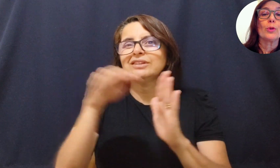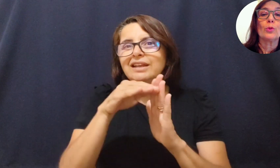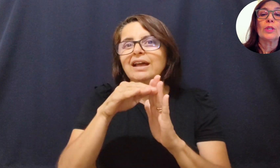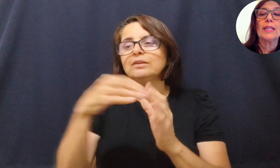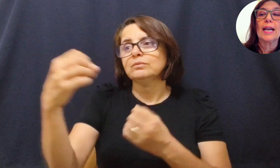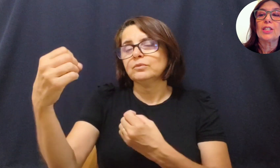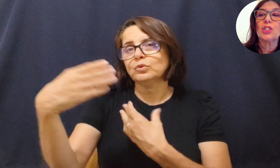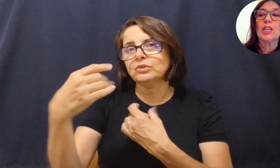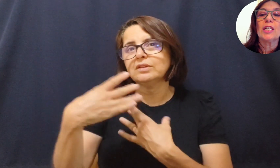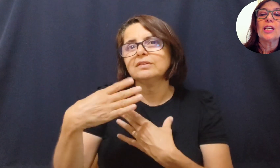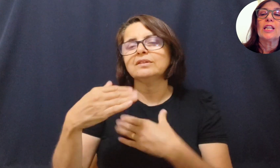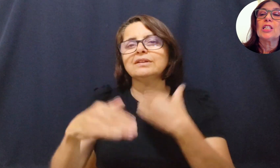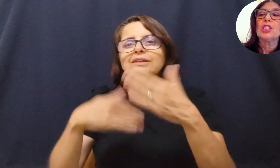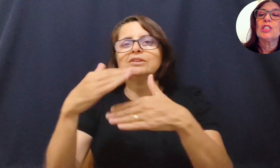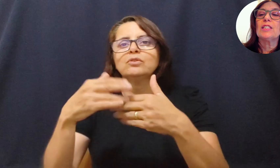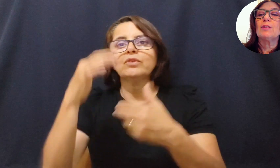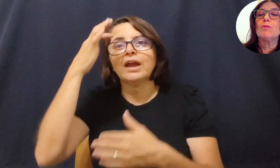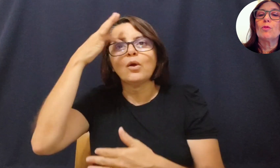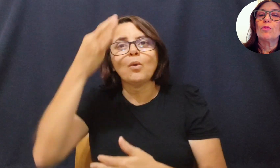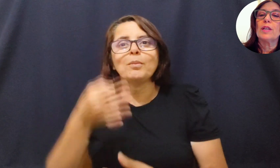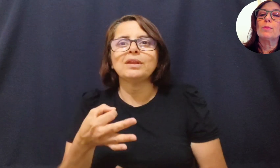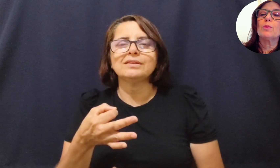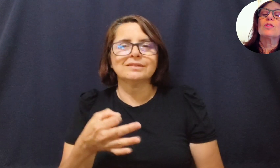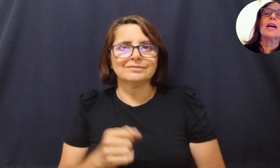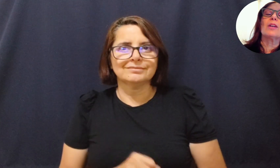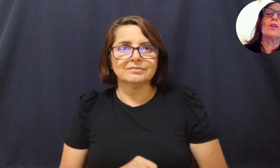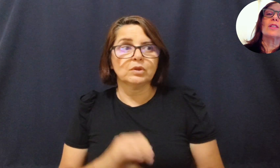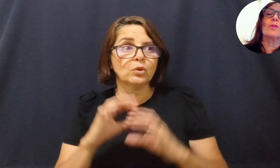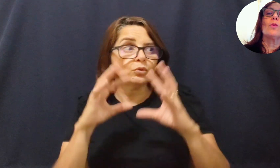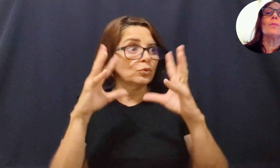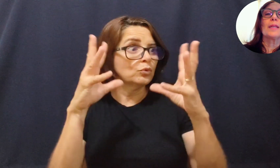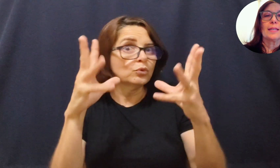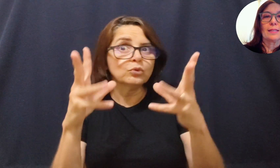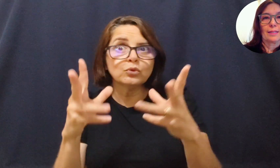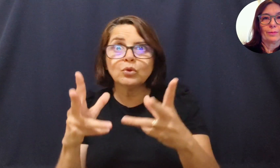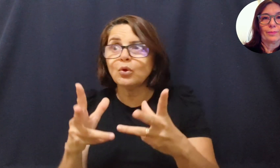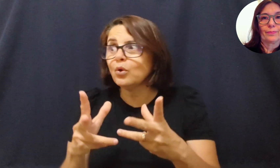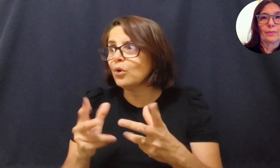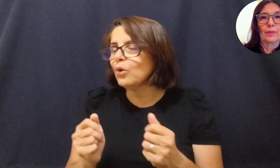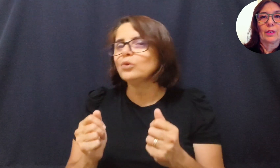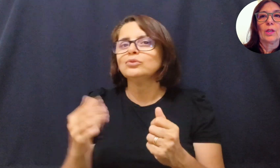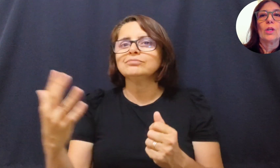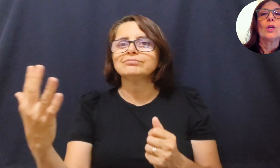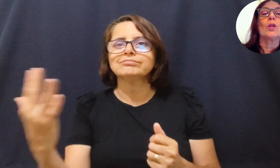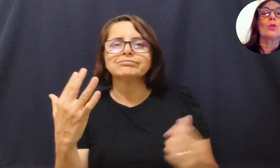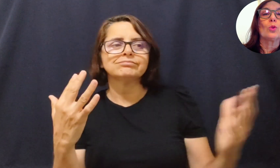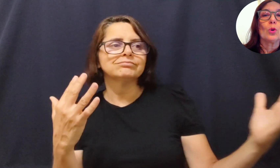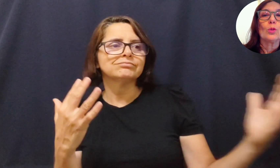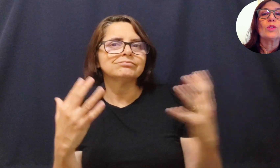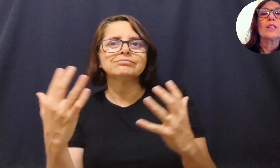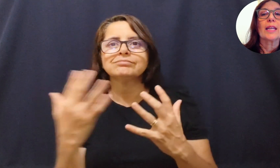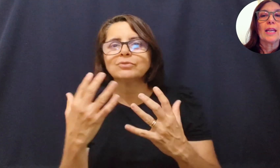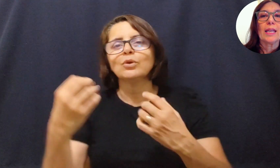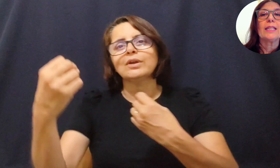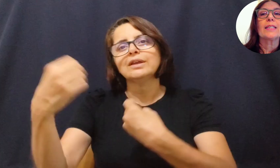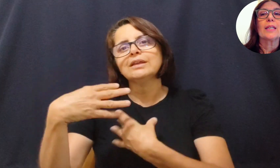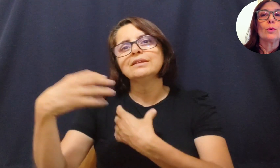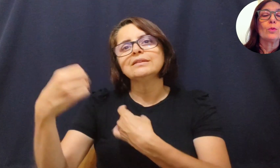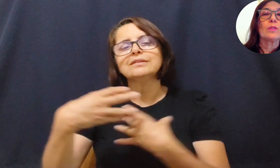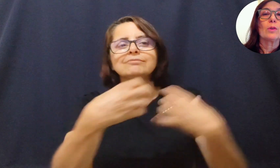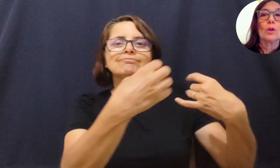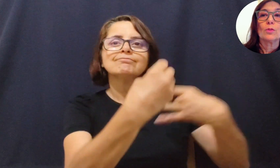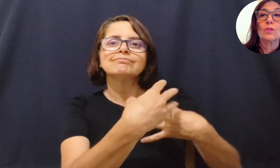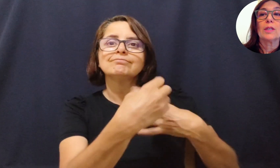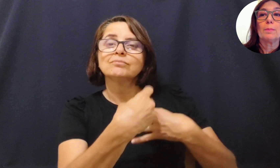a oportunidade de desenvolvermos a nossa compreensão. Todos aqueles